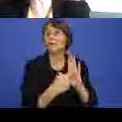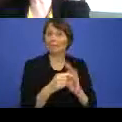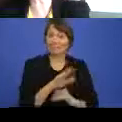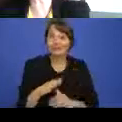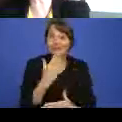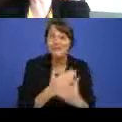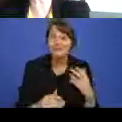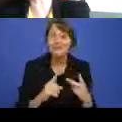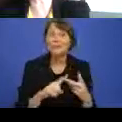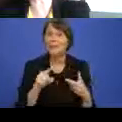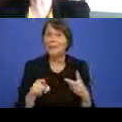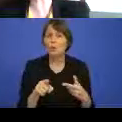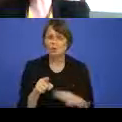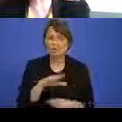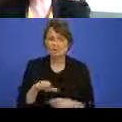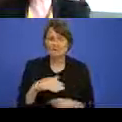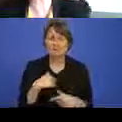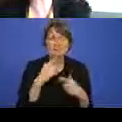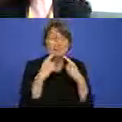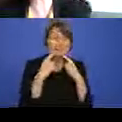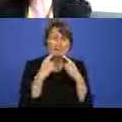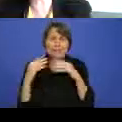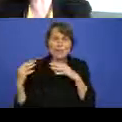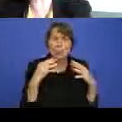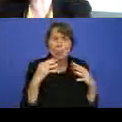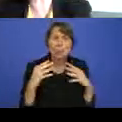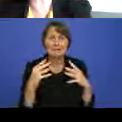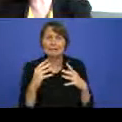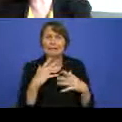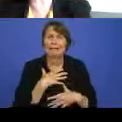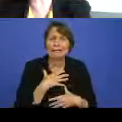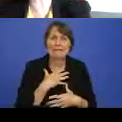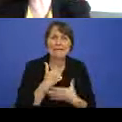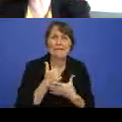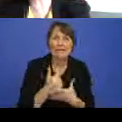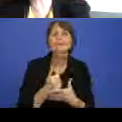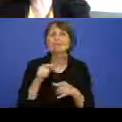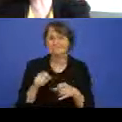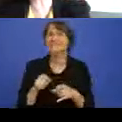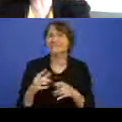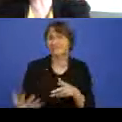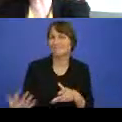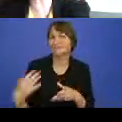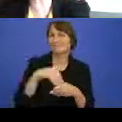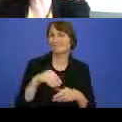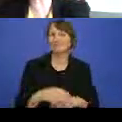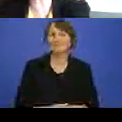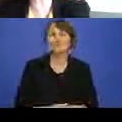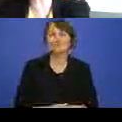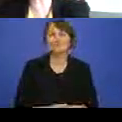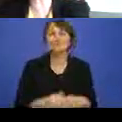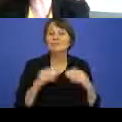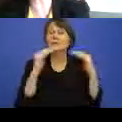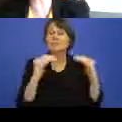mention aux enfants en situation de handicap ou dans des situations humanitaires. Une autre initiative importante est